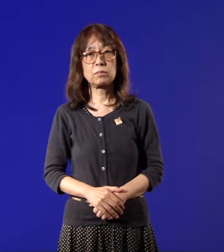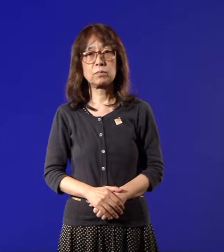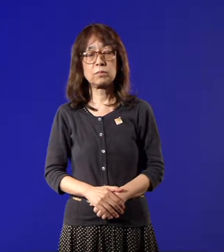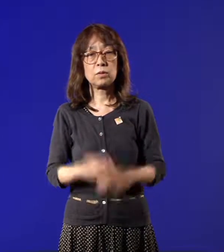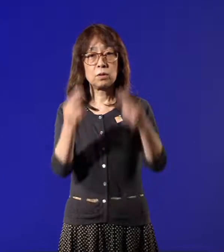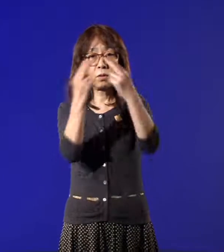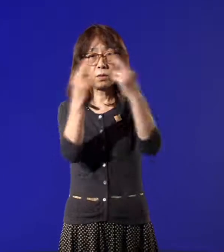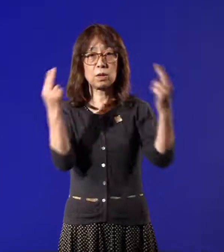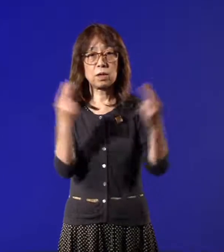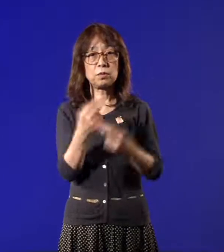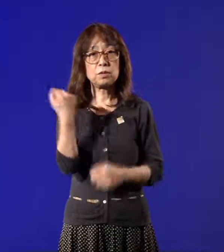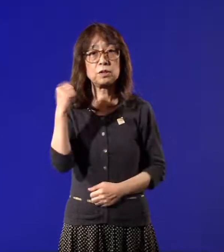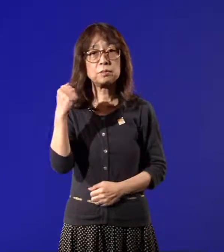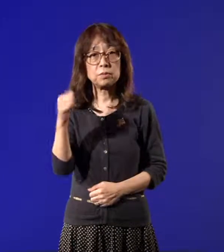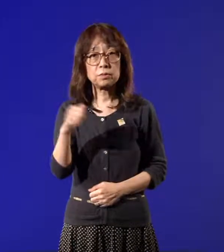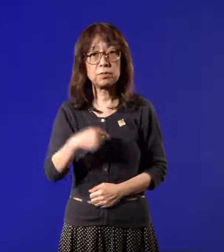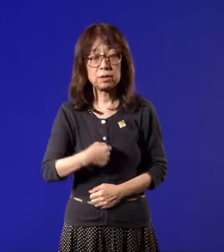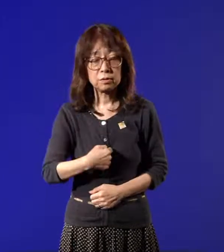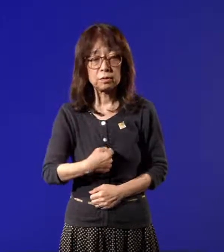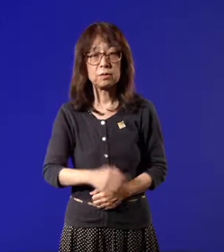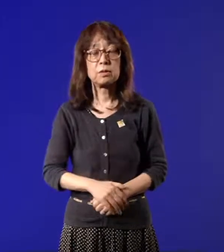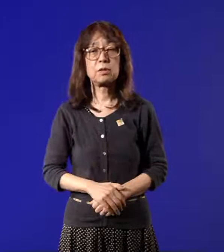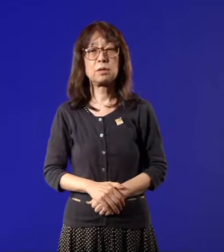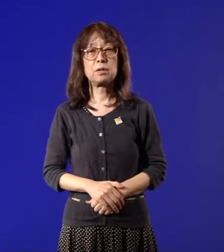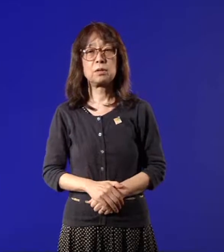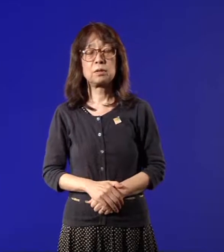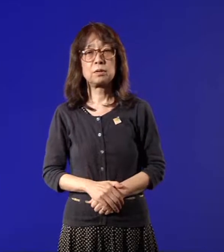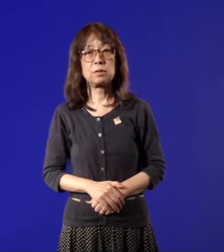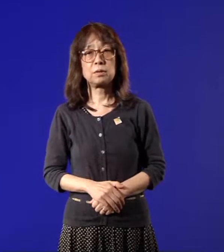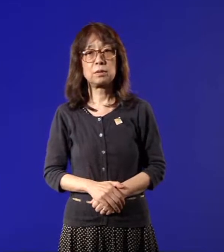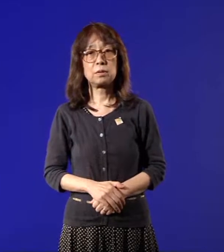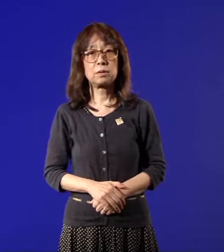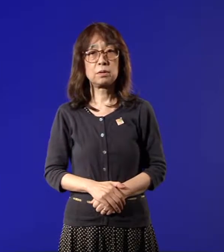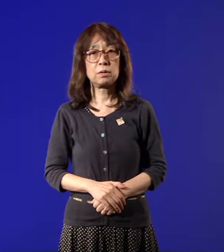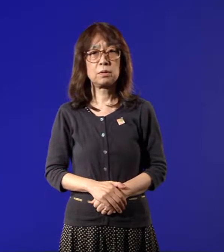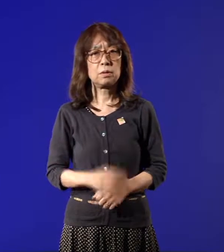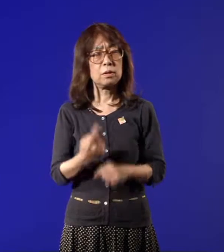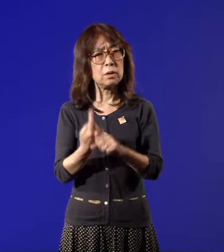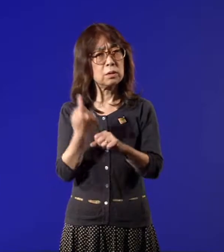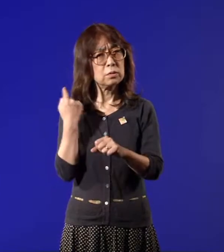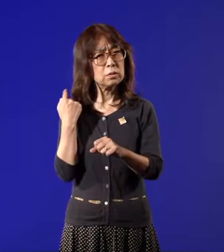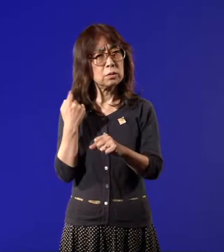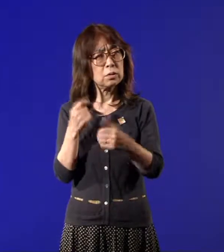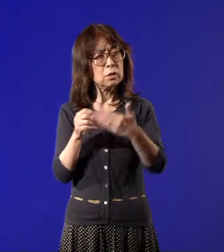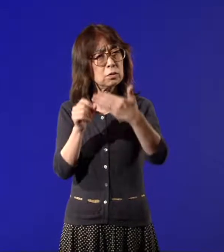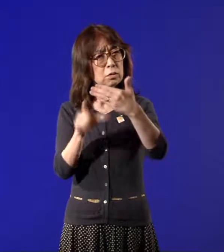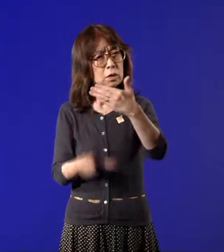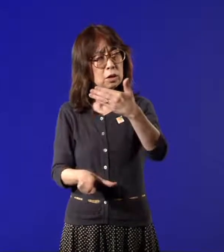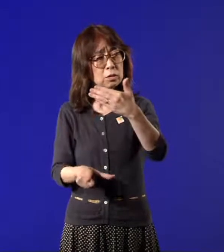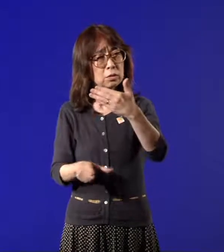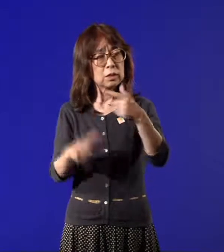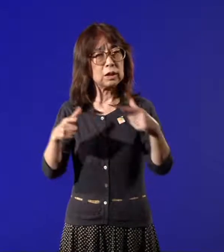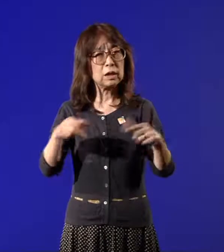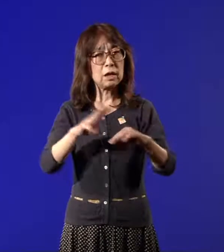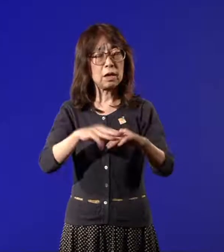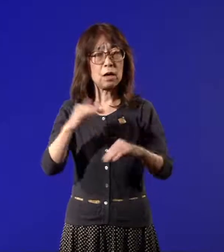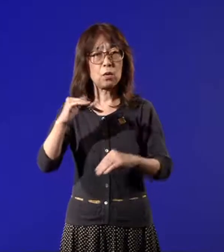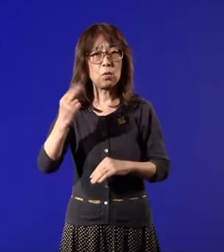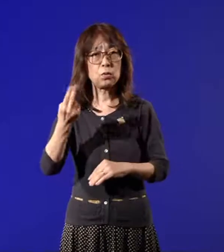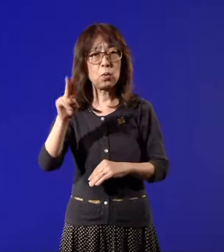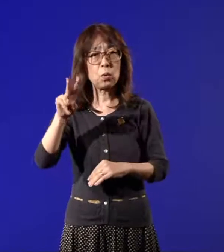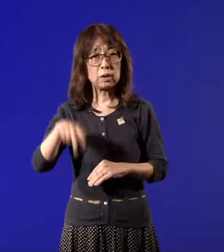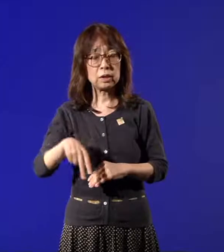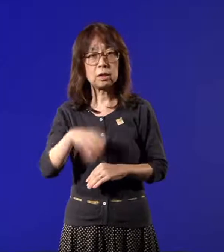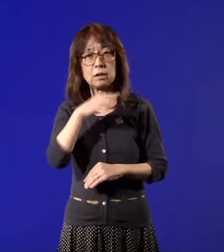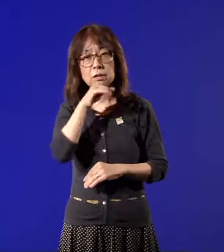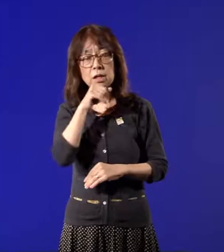北海道新聞の山村と申します。昨年6月当時2歳の池田小鳥ちゃんが亡くなった事